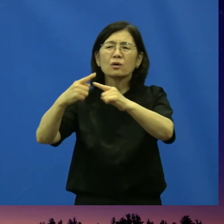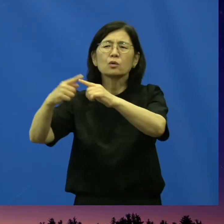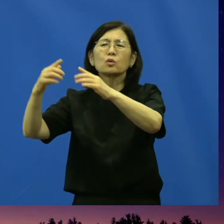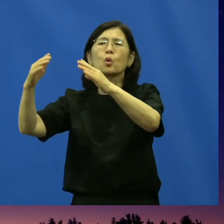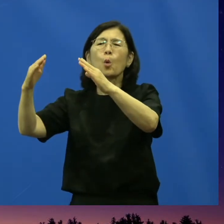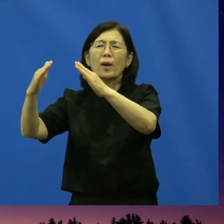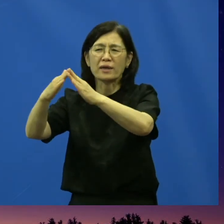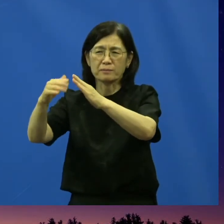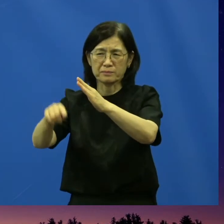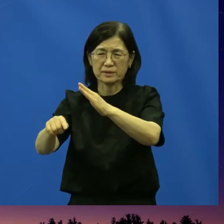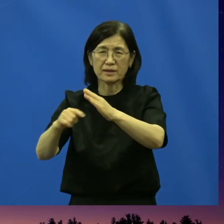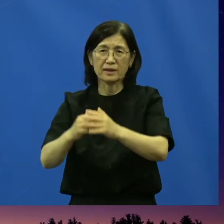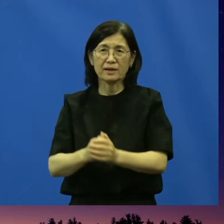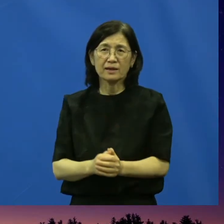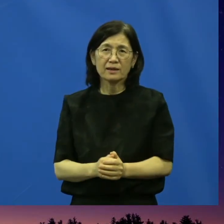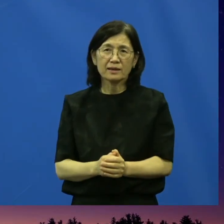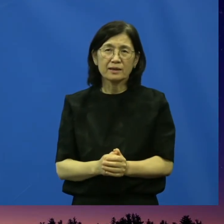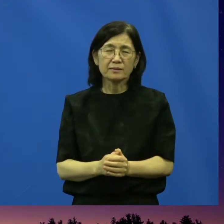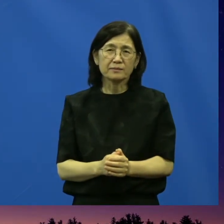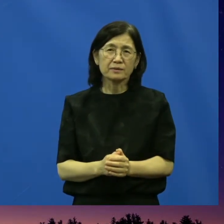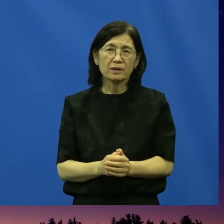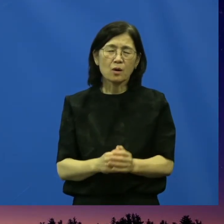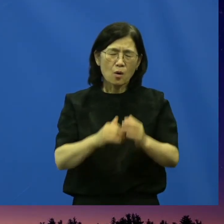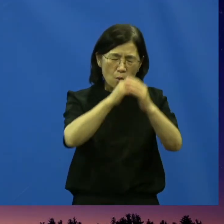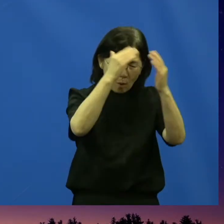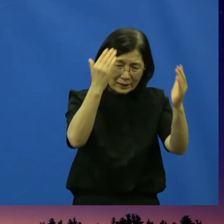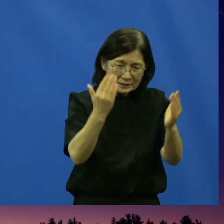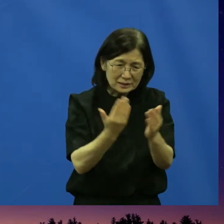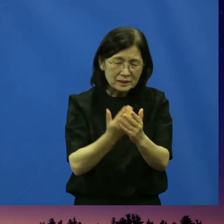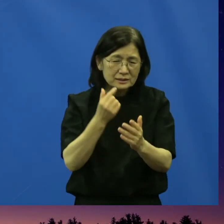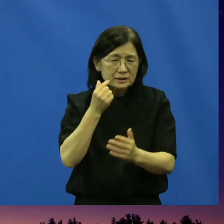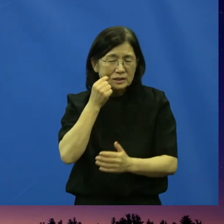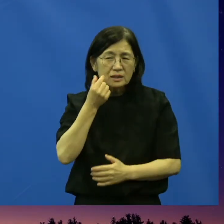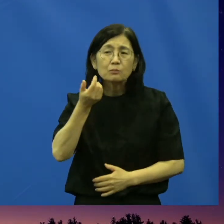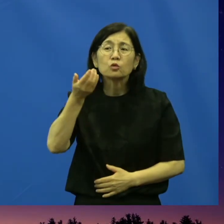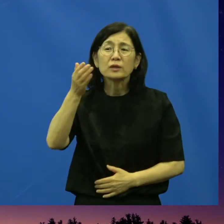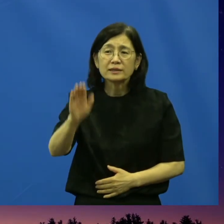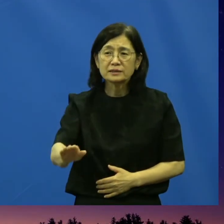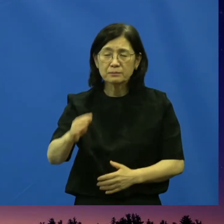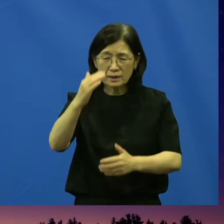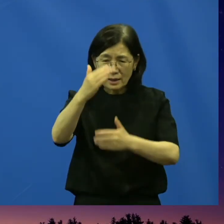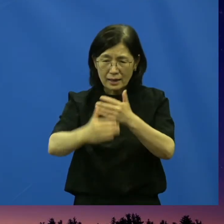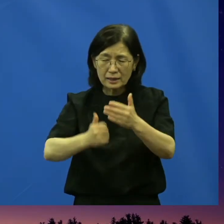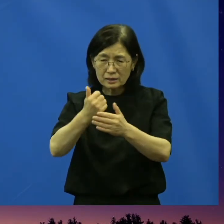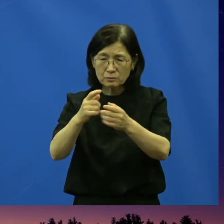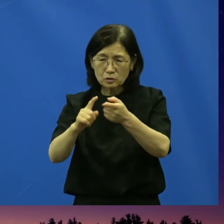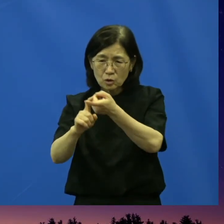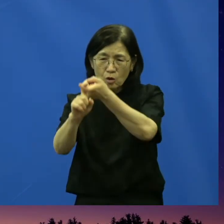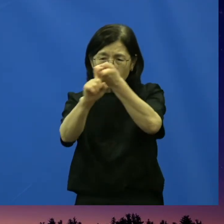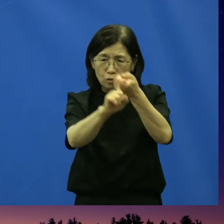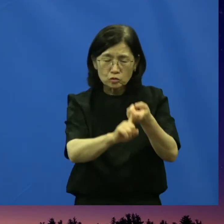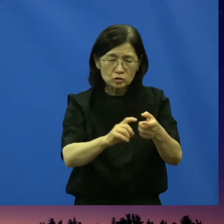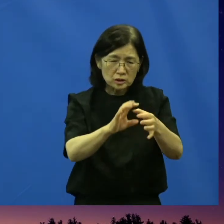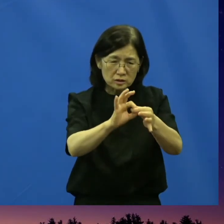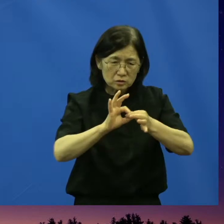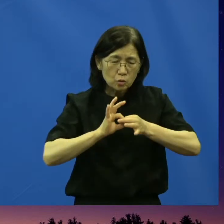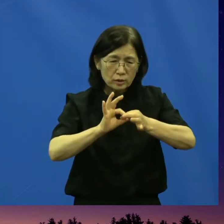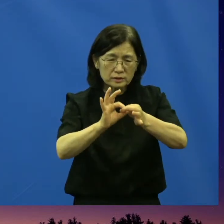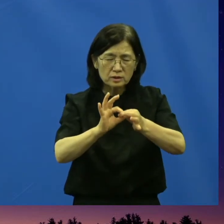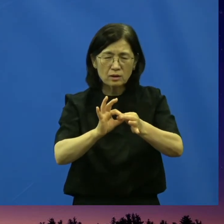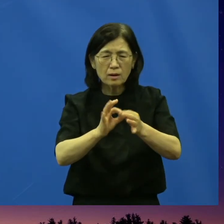완전하지 않지만 부실하지만 하나님 그리스도의 몸인 공동체를 통하여 이 세상에 어디에서도 경험할 수 없는 것을 경험하게